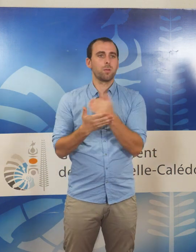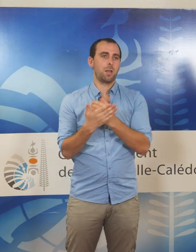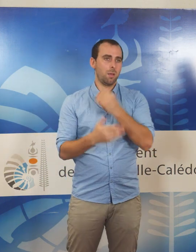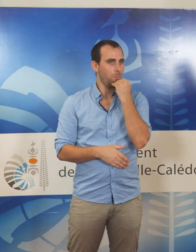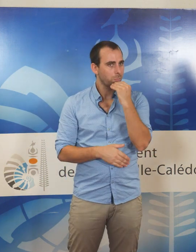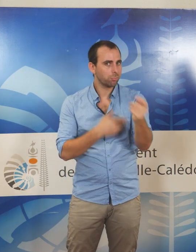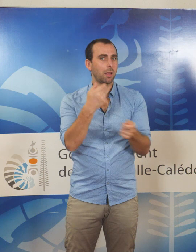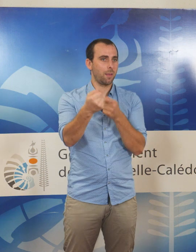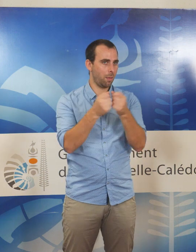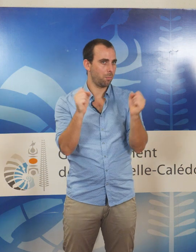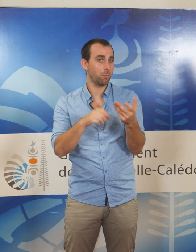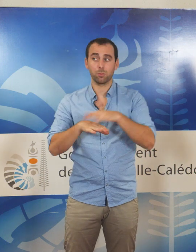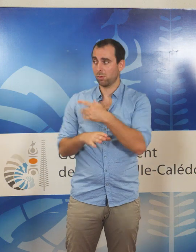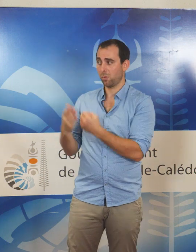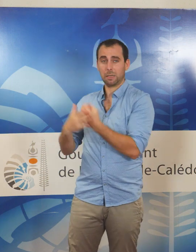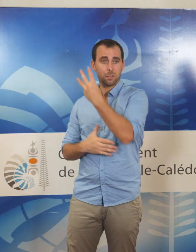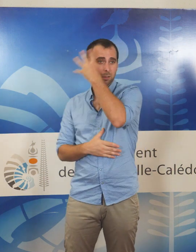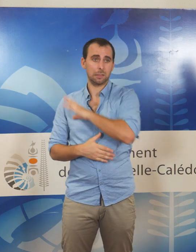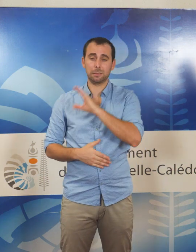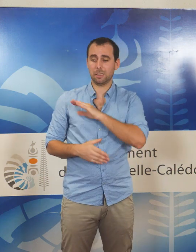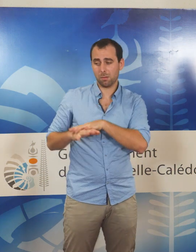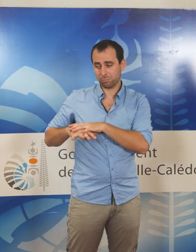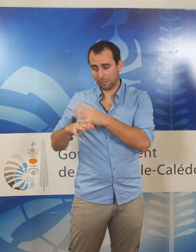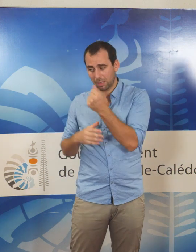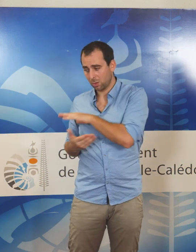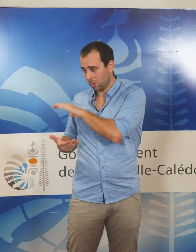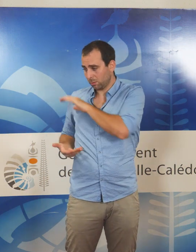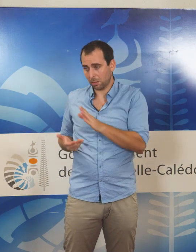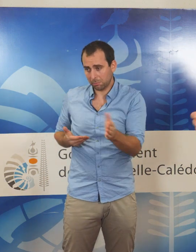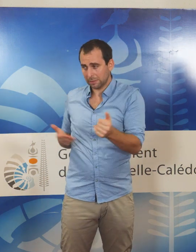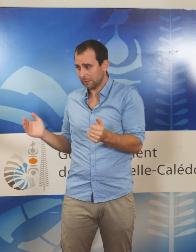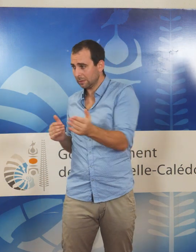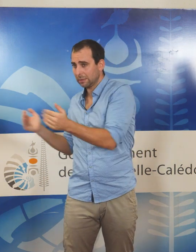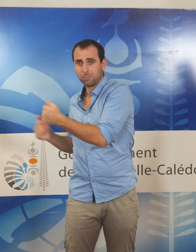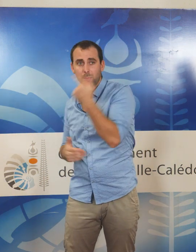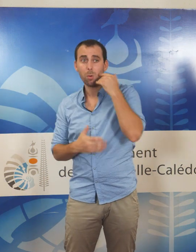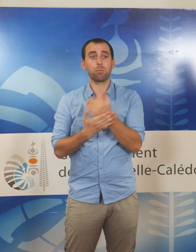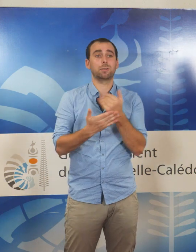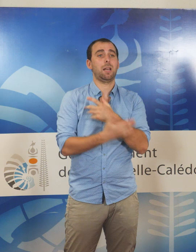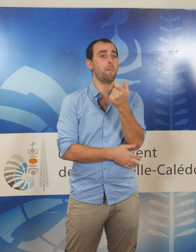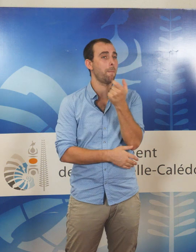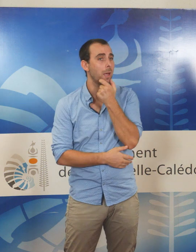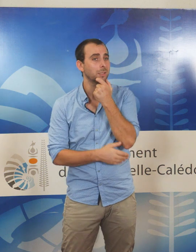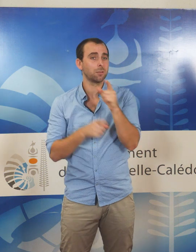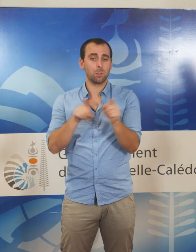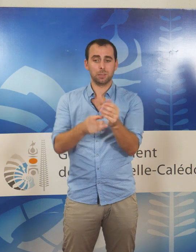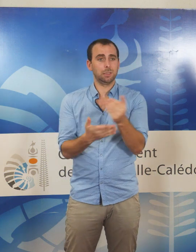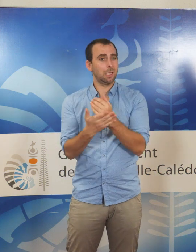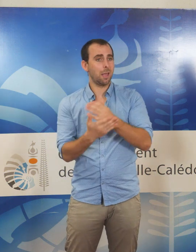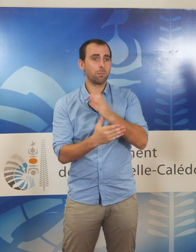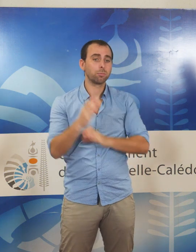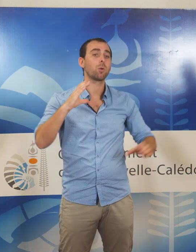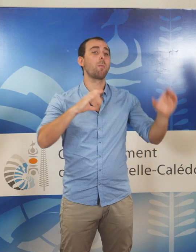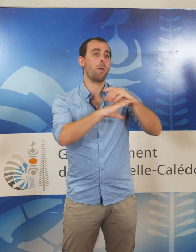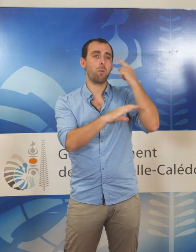la trésorerie au niveau de la Nouvelle-Calédonie pour que le versement des salaires de mars et les compléments d'avril qui vont arriver puissent être